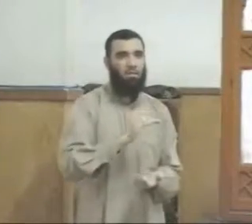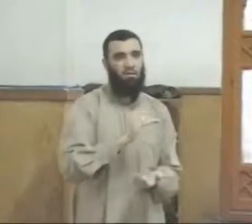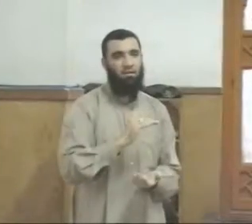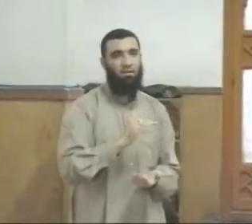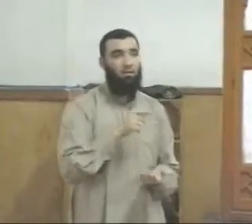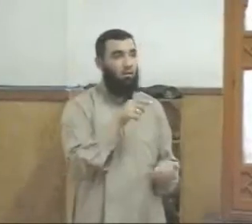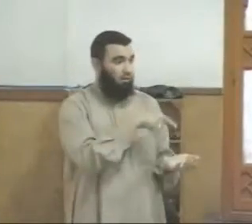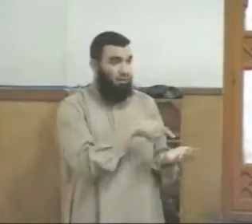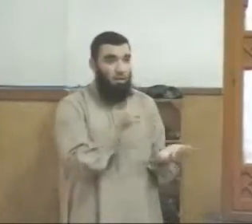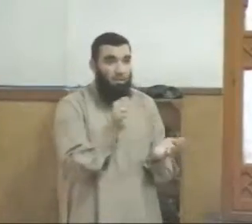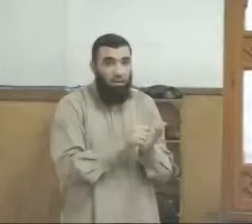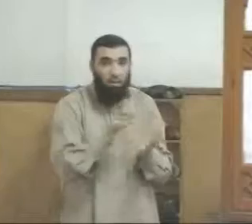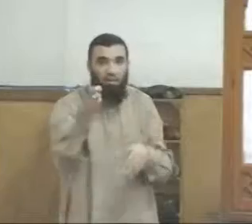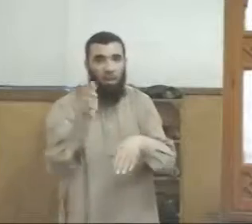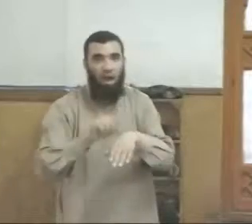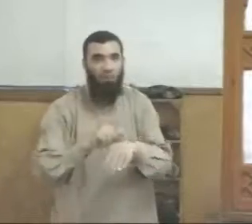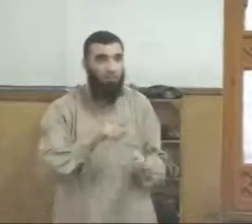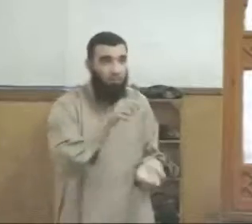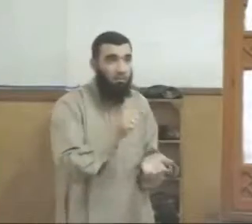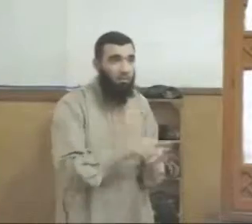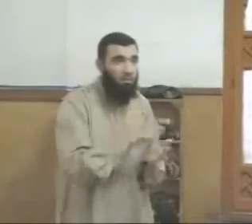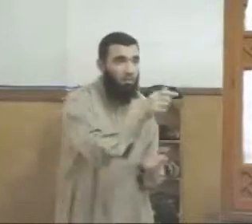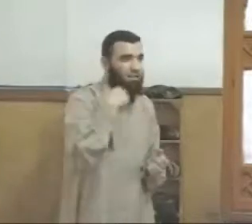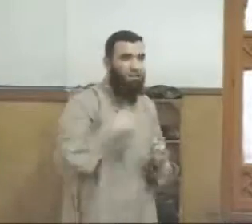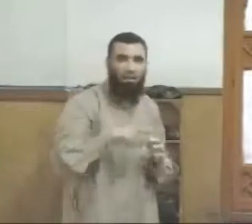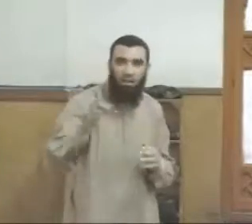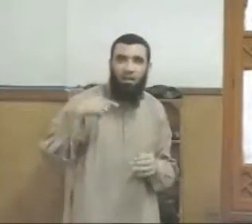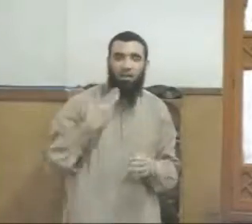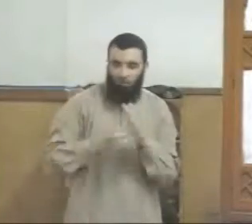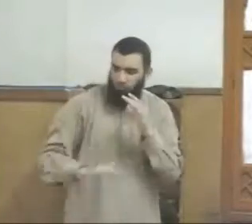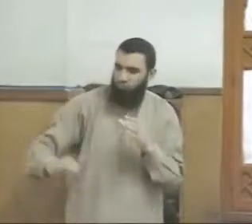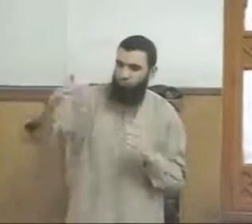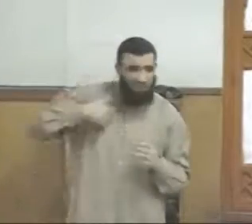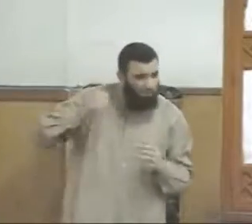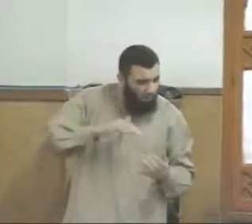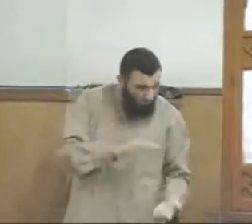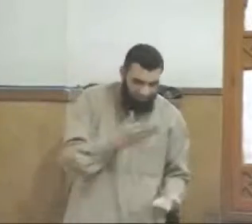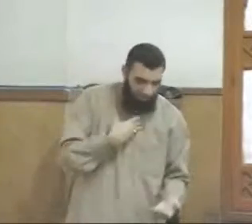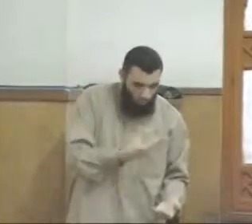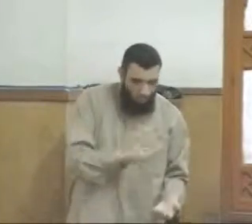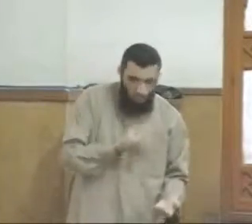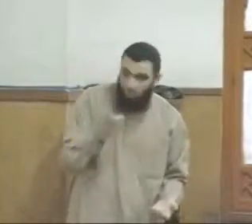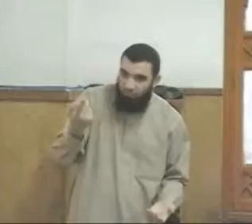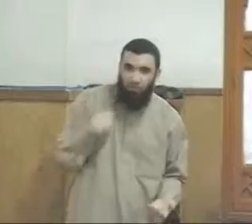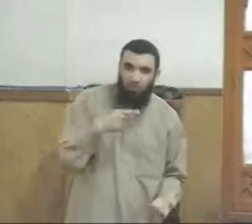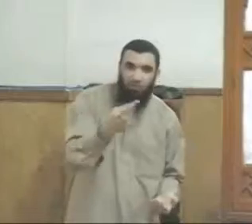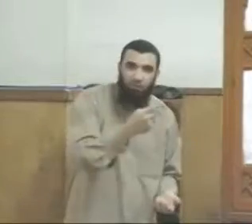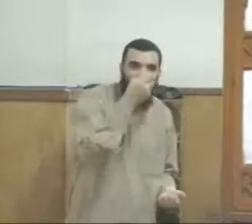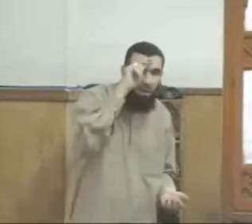عمك، وده بيت ربنا هنا. لماذا؟ لذات المعنى. من